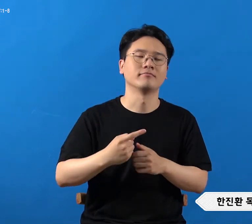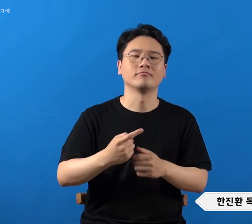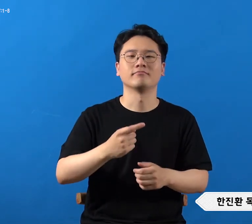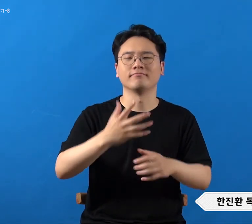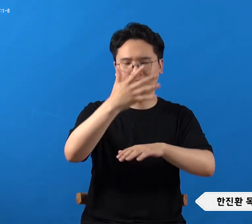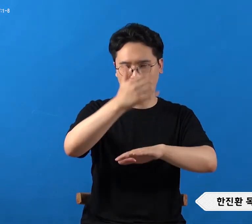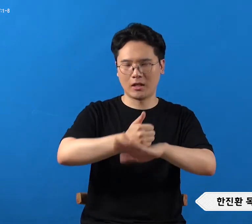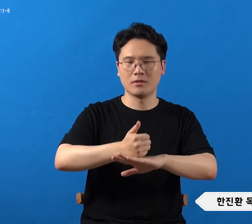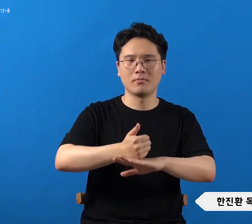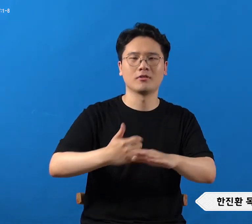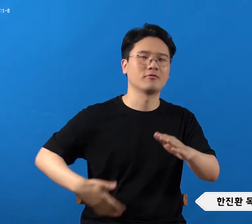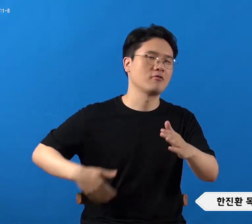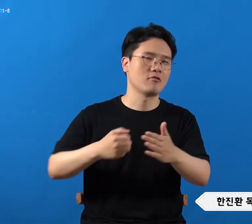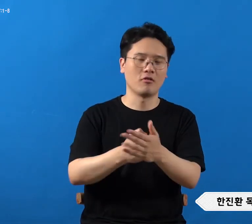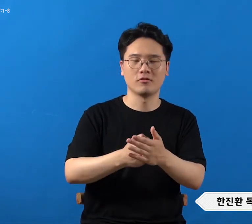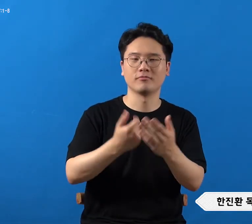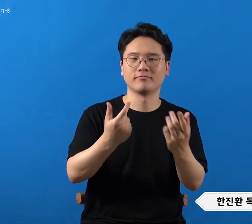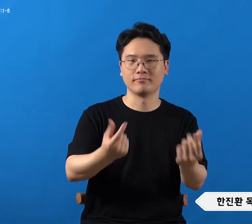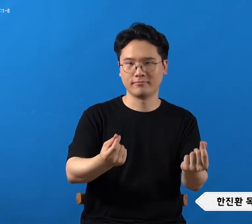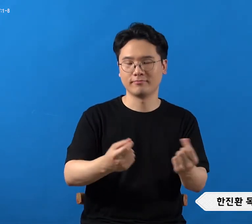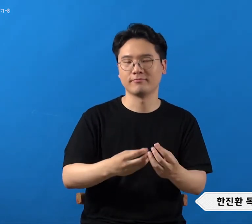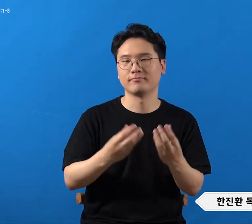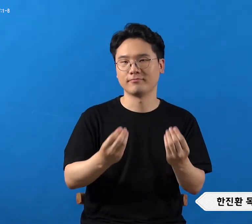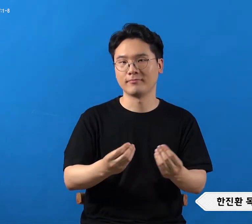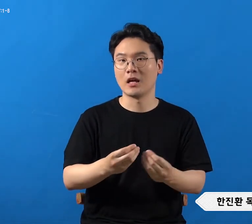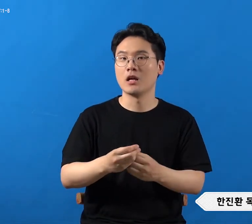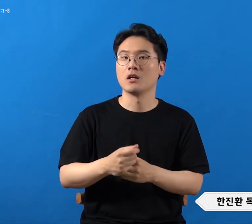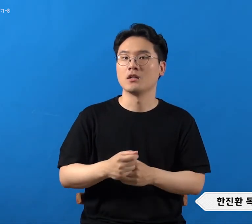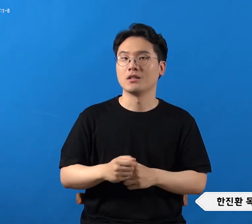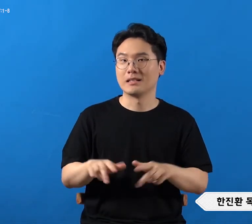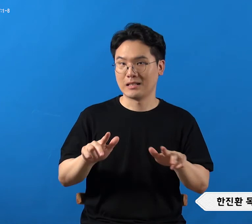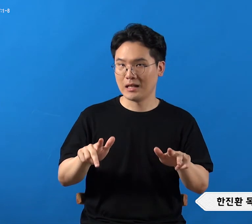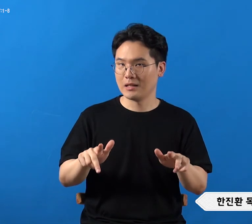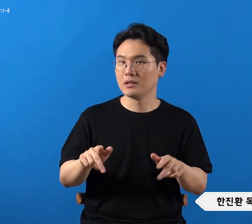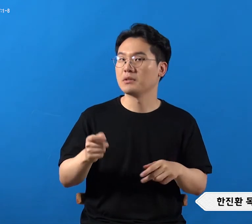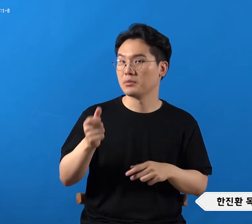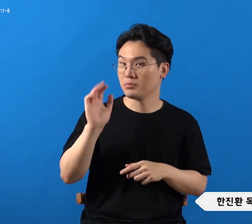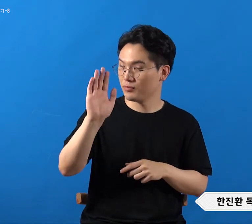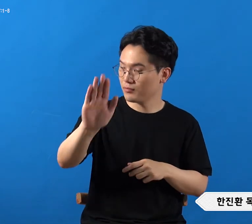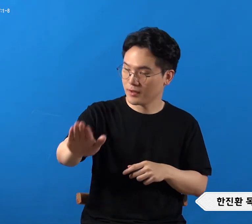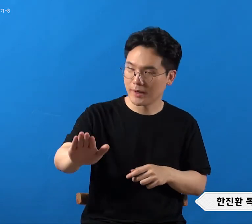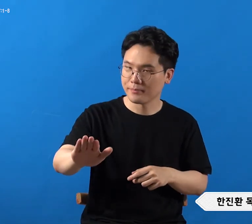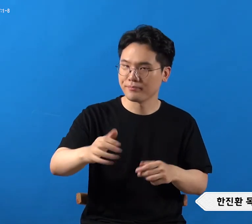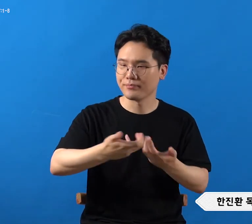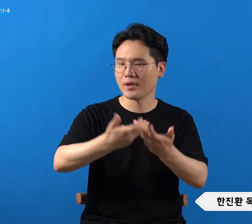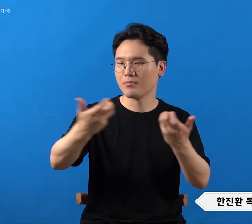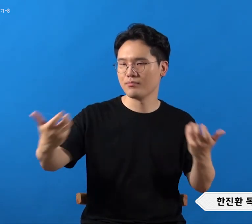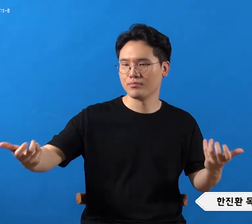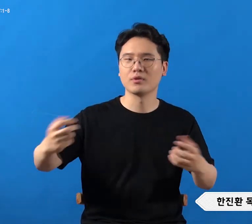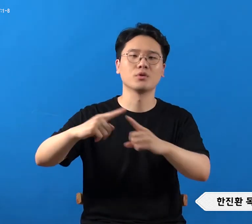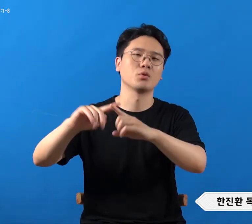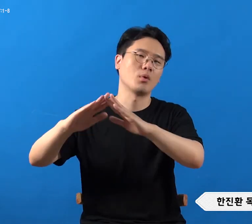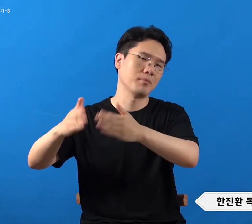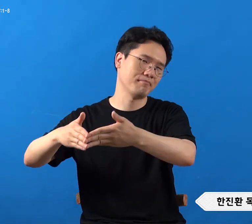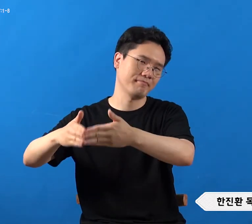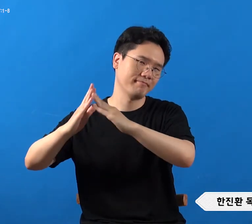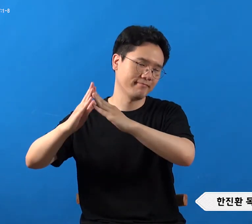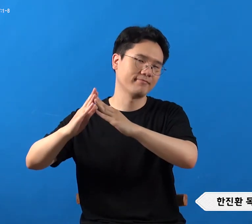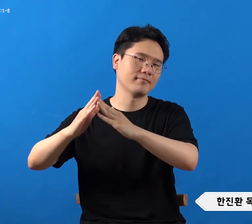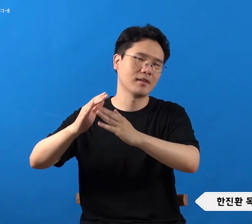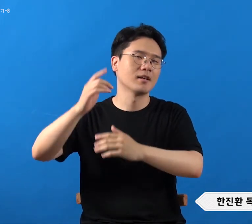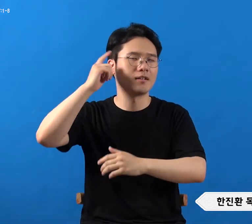했습니다. 그래서 분립개척을 조만간에 하게 될 것입니다. 사람도 많이 필요하고